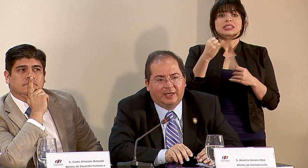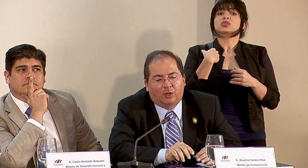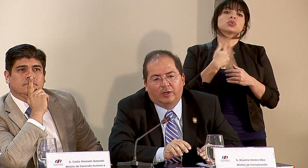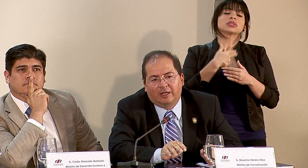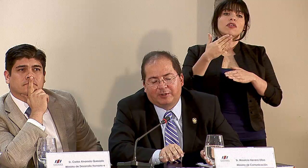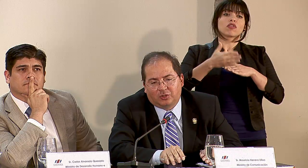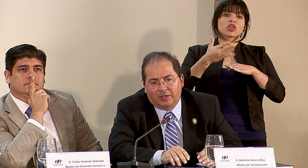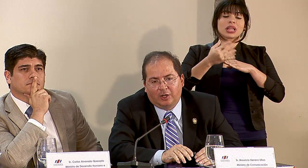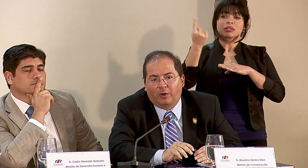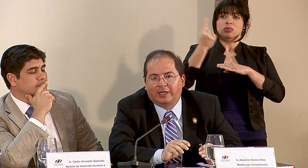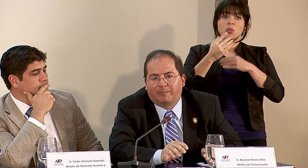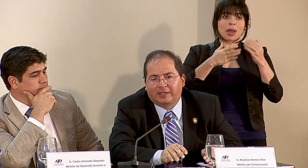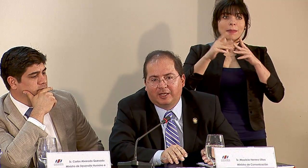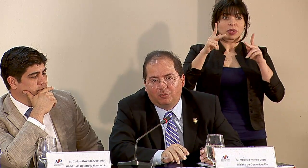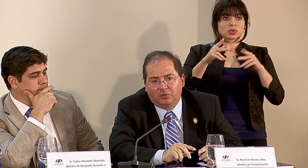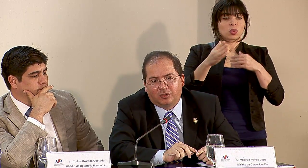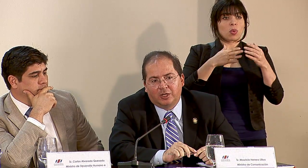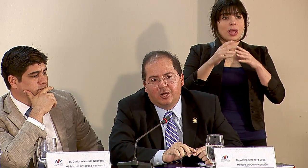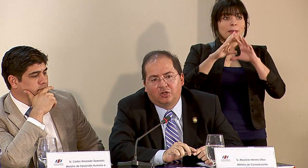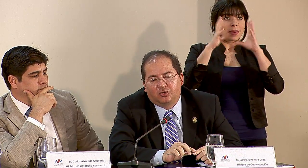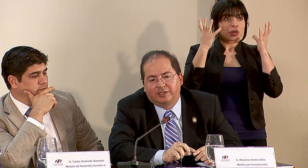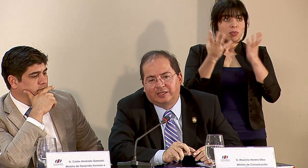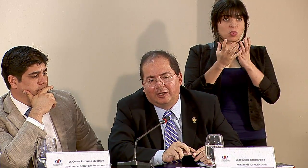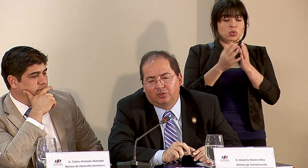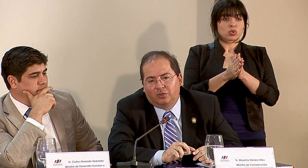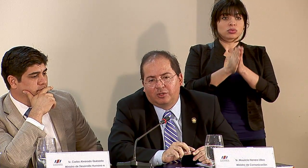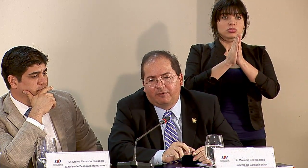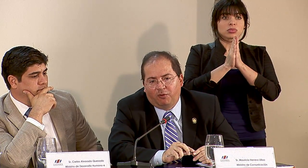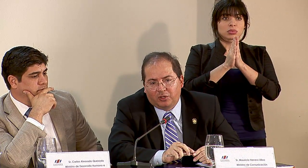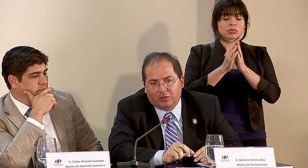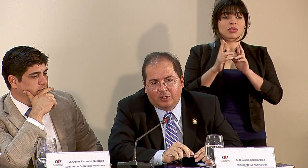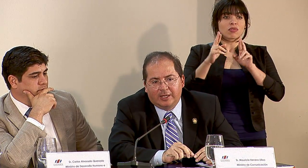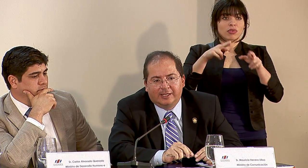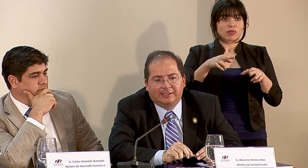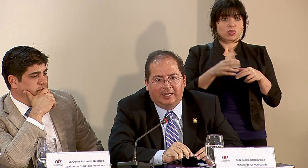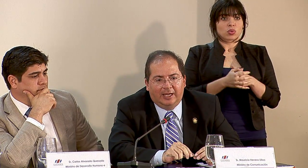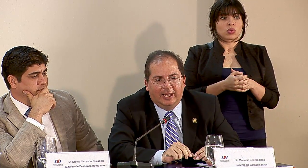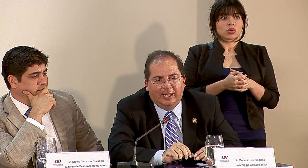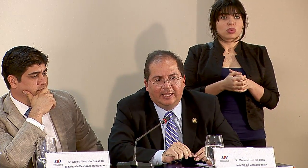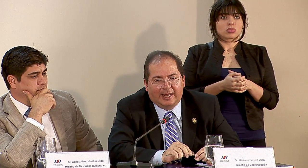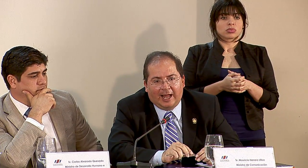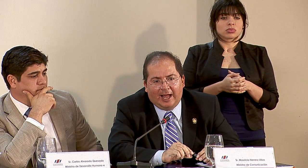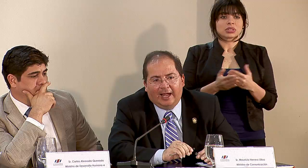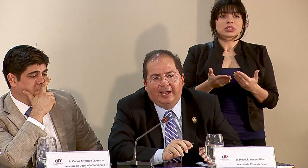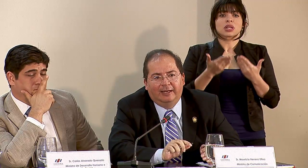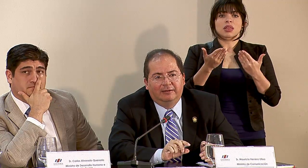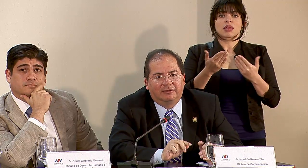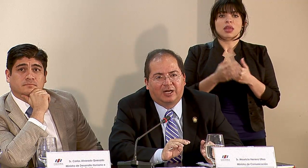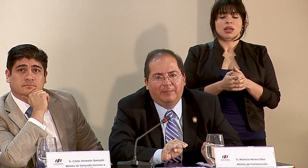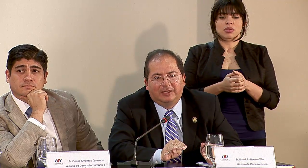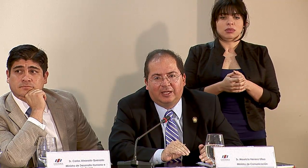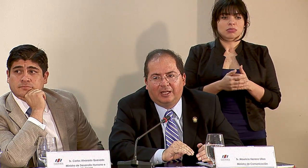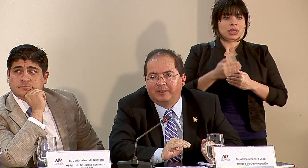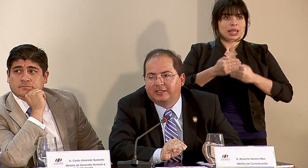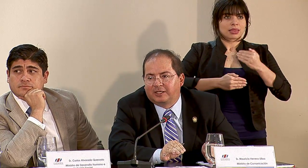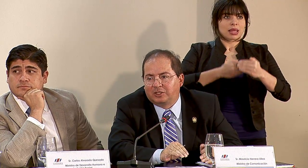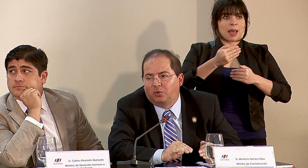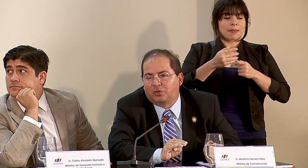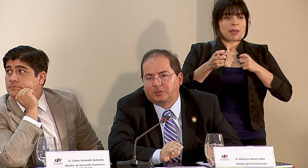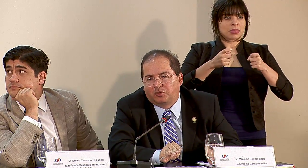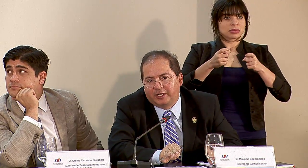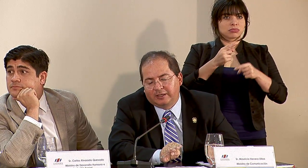fronteras llega cualquier persona de cualquier parte del mundo solicitando refugio se le dará el trámite